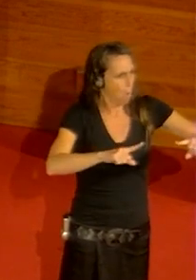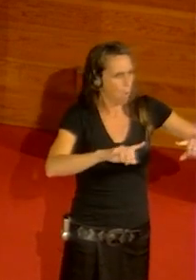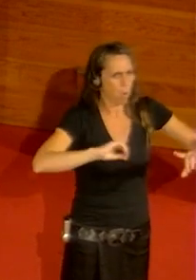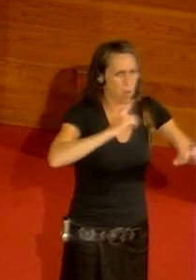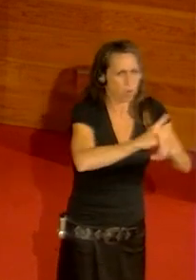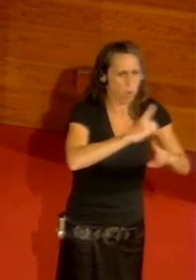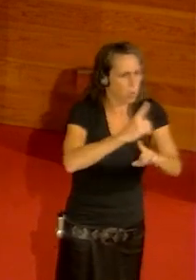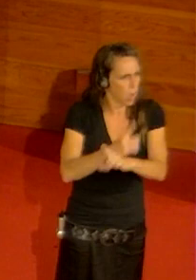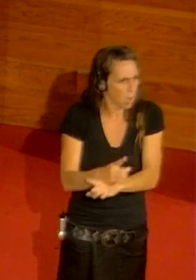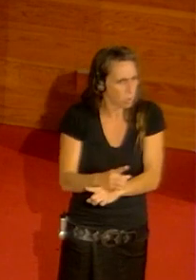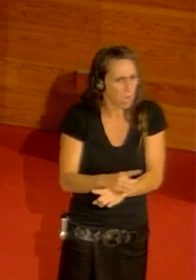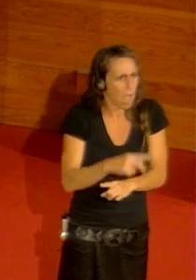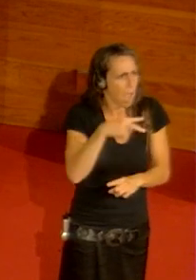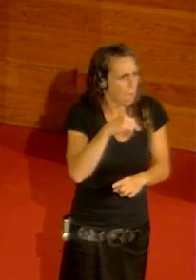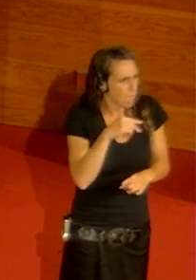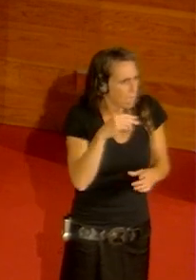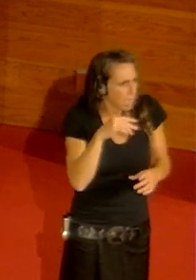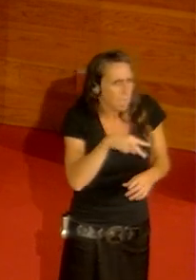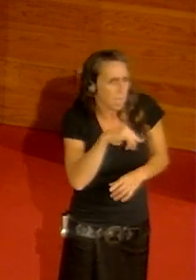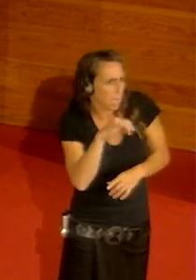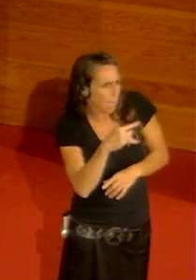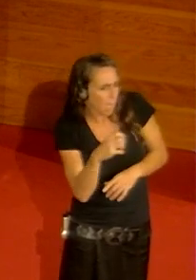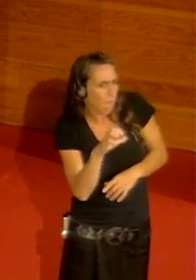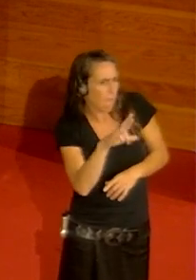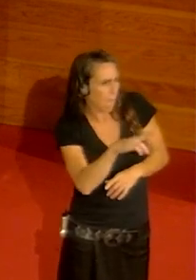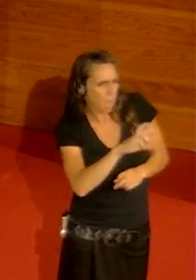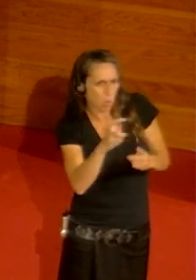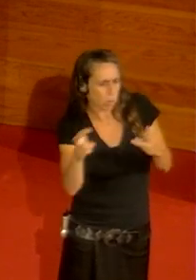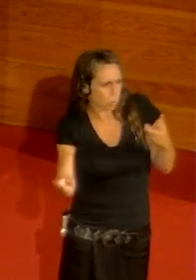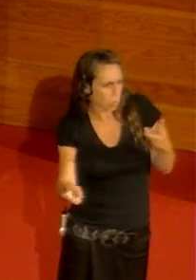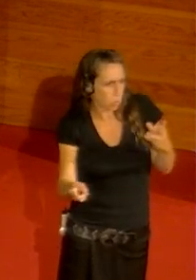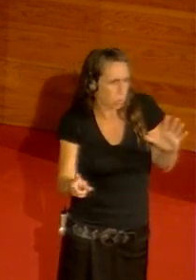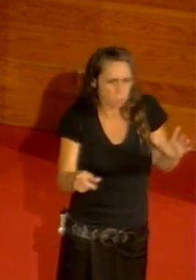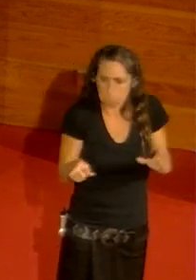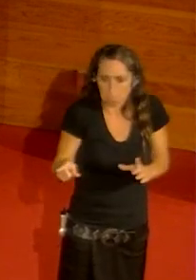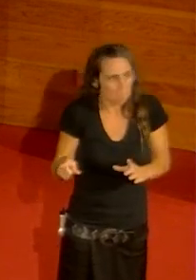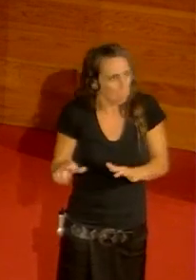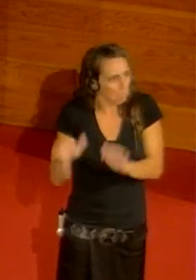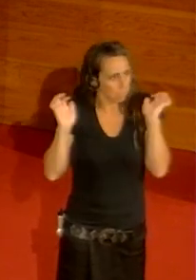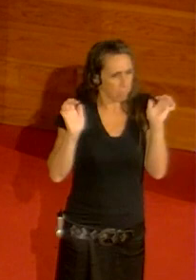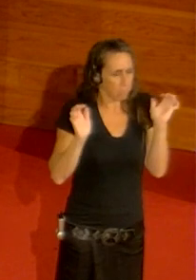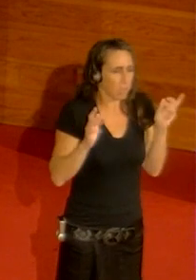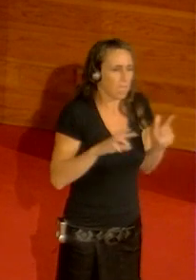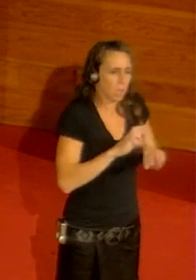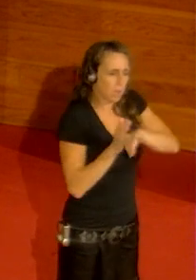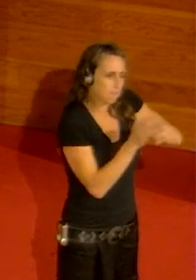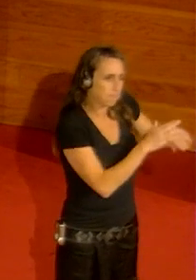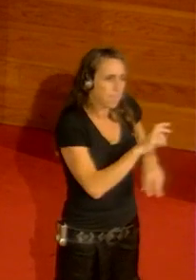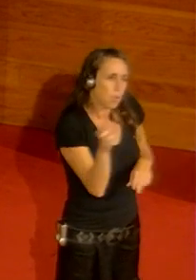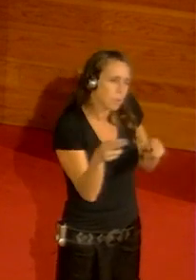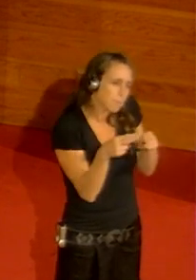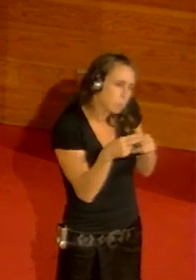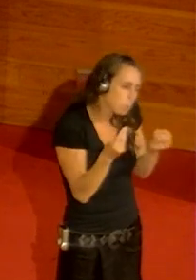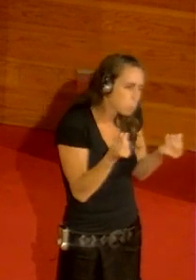Niger burkina fanso y todos los de una preguntilla y después Una curiosidad un poco morbosa toda esta todos estos grupos